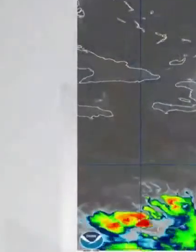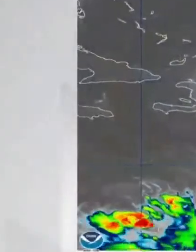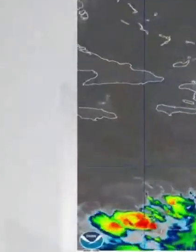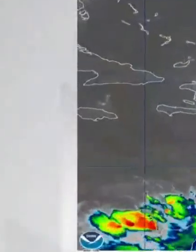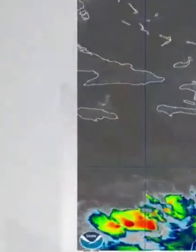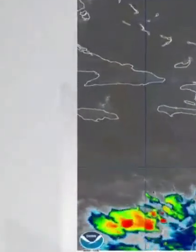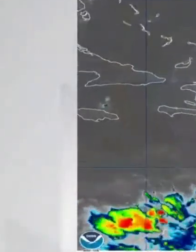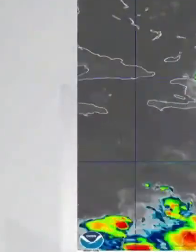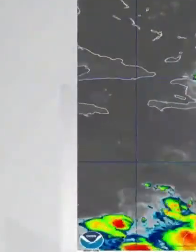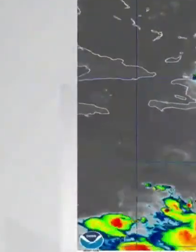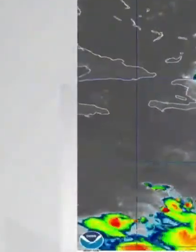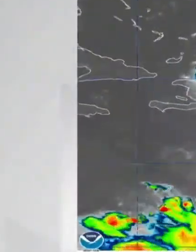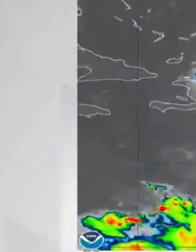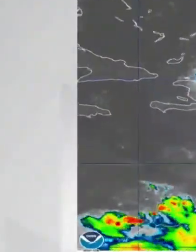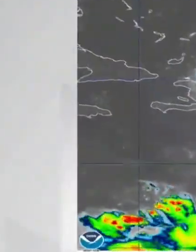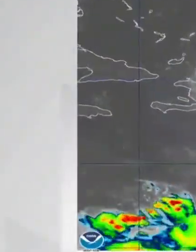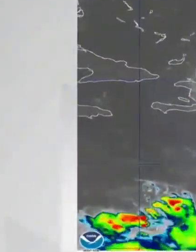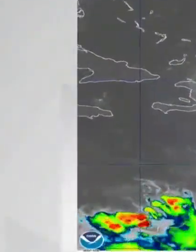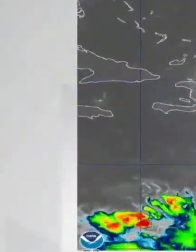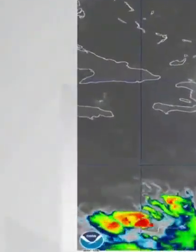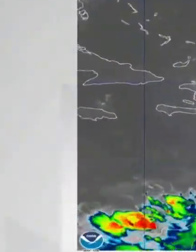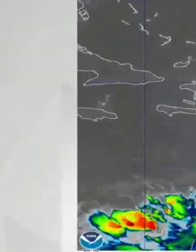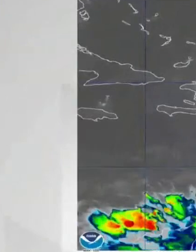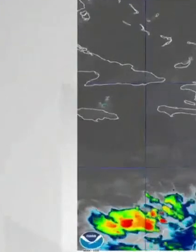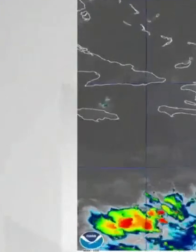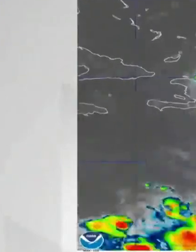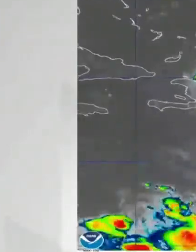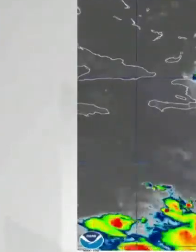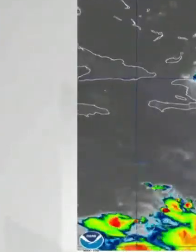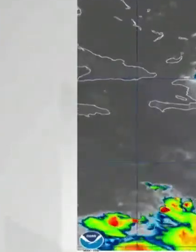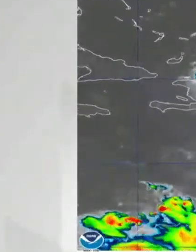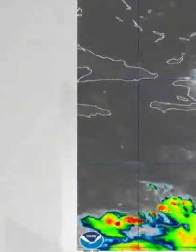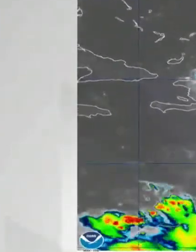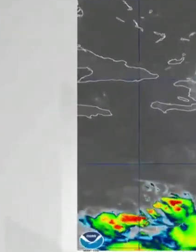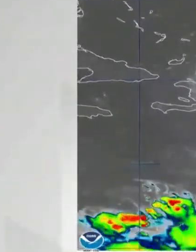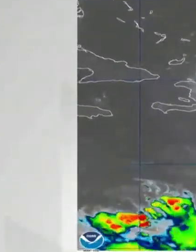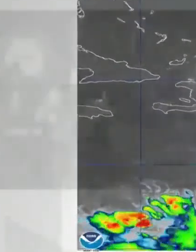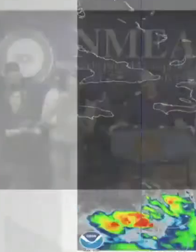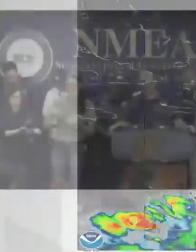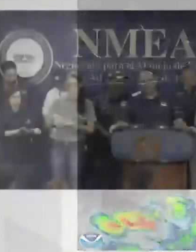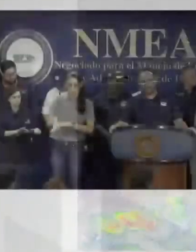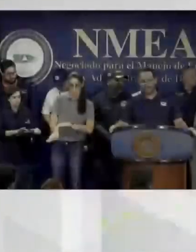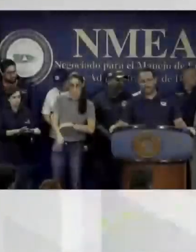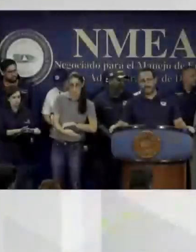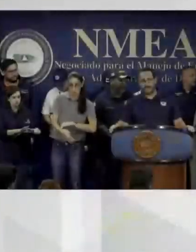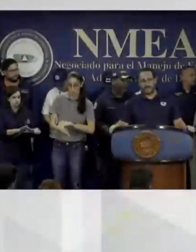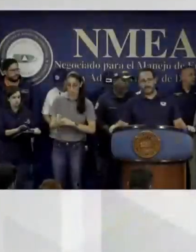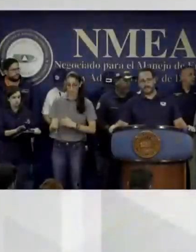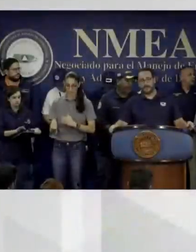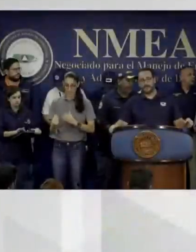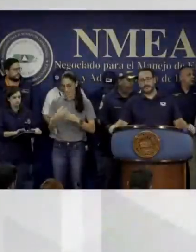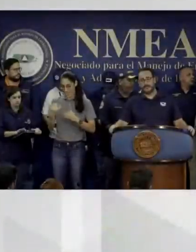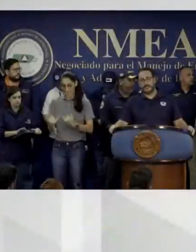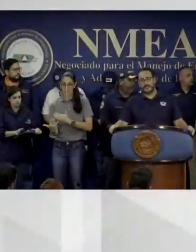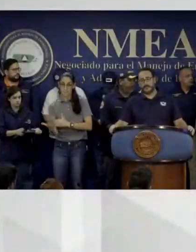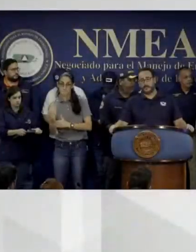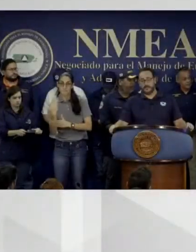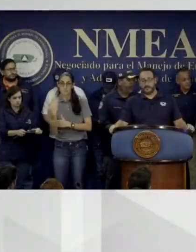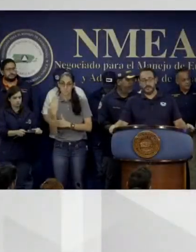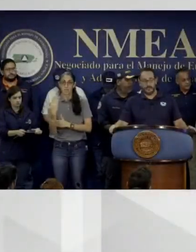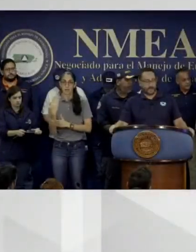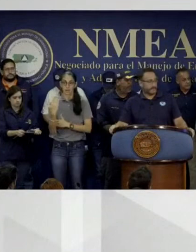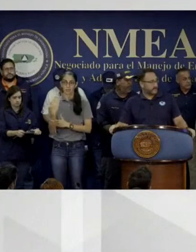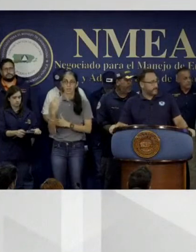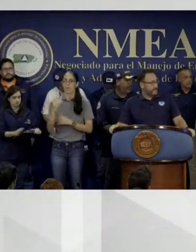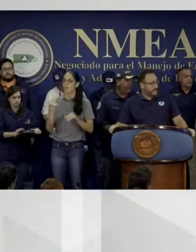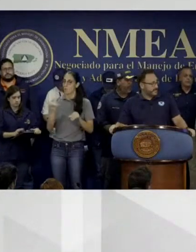se reportaron sobre 23 pulgadas de lluvia. Las lluvias que han continuado esta madrugada y esta mañana han caído en los